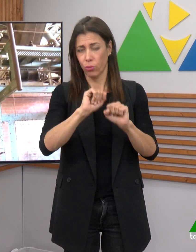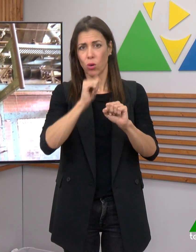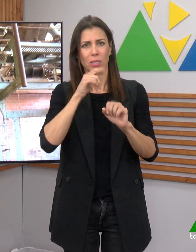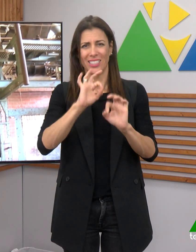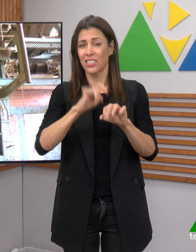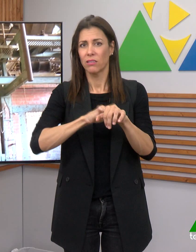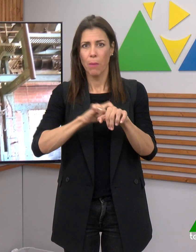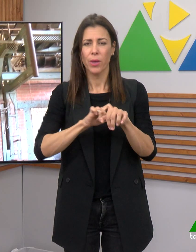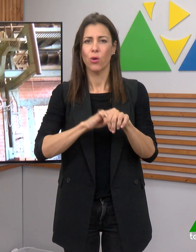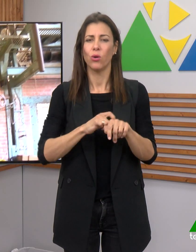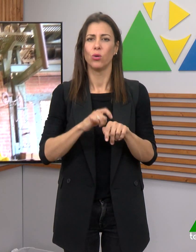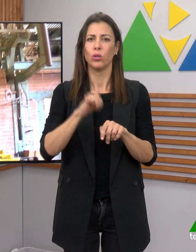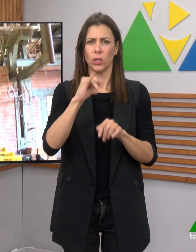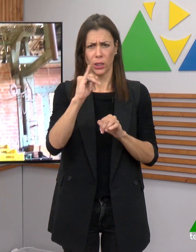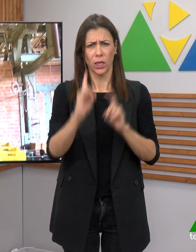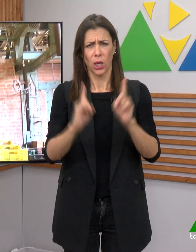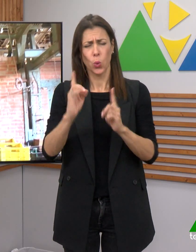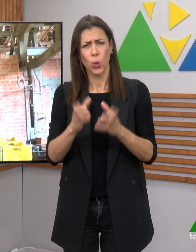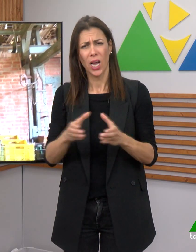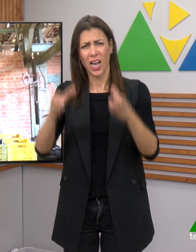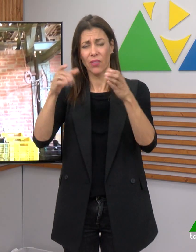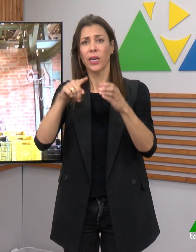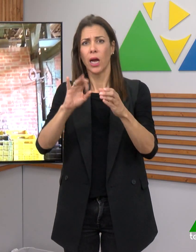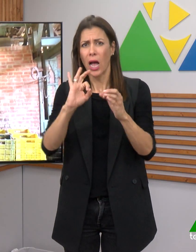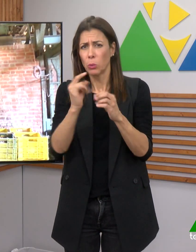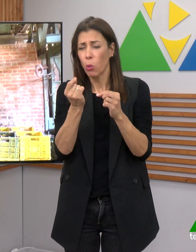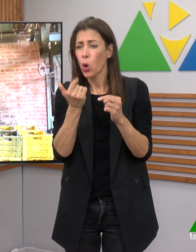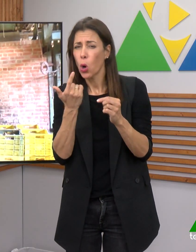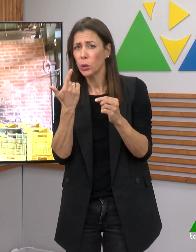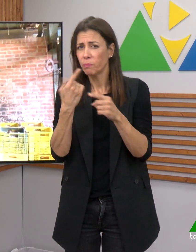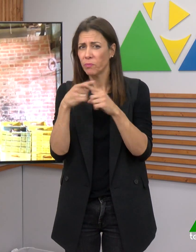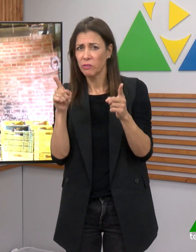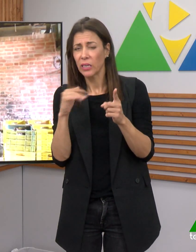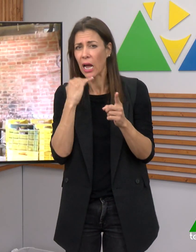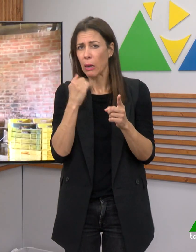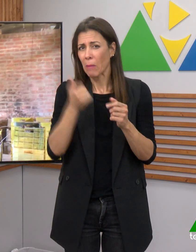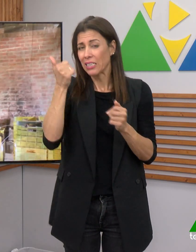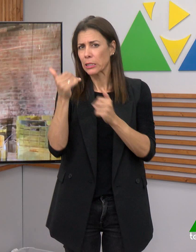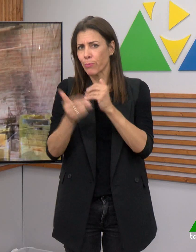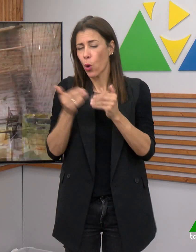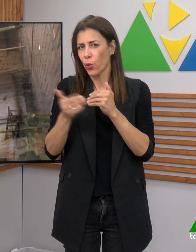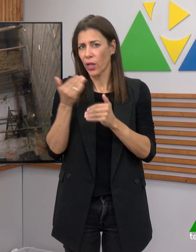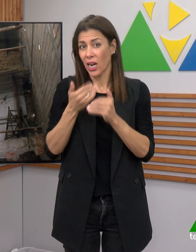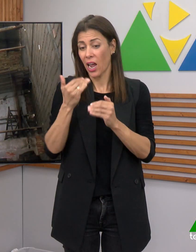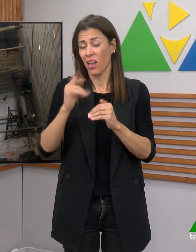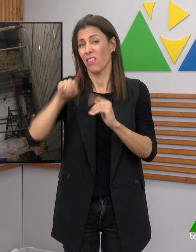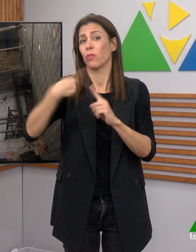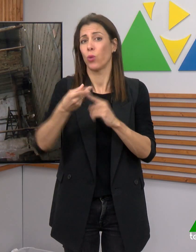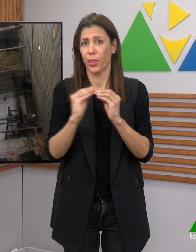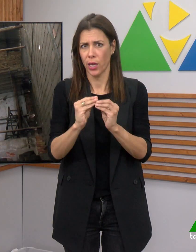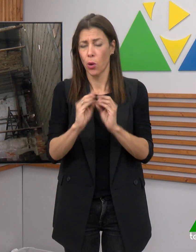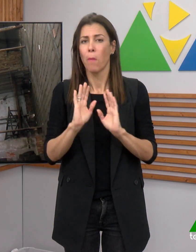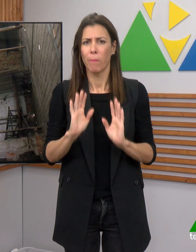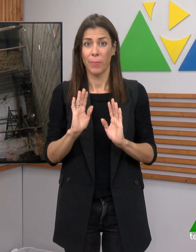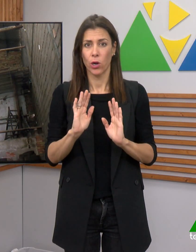típicos, y hay algunas calderas, es verdad que se varían, porque seguramente debieron meter alguna caldera más moderna posteriormente. Después